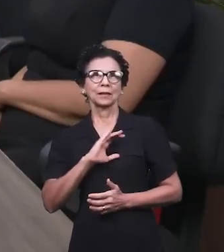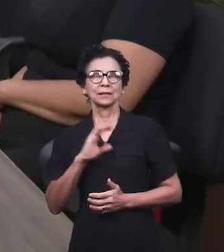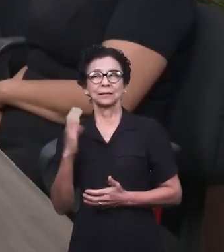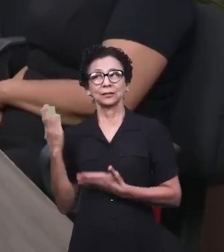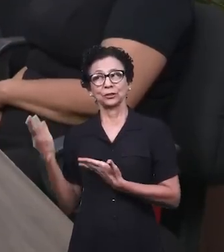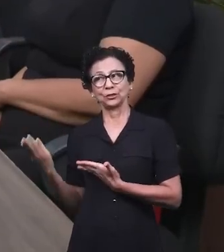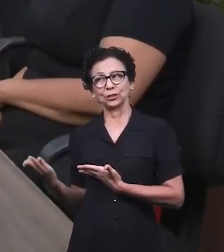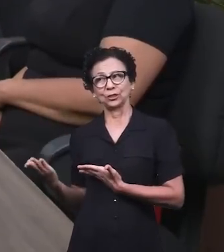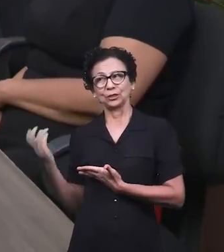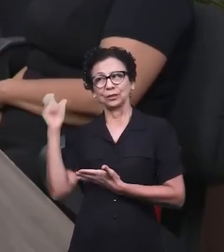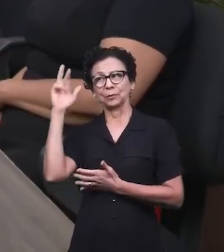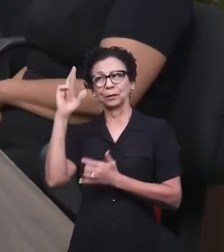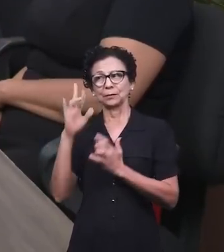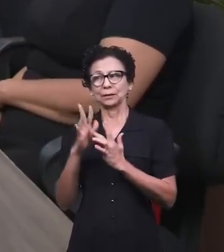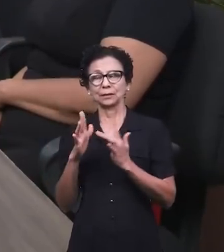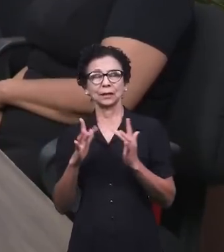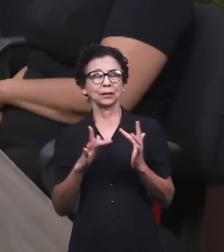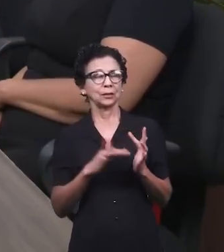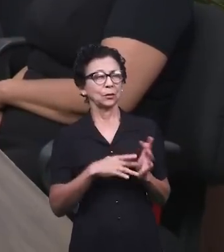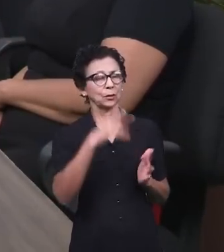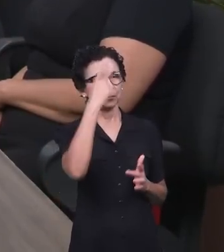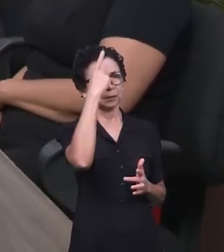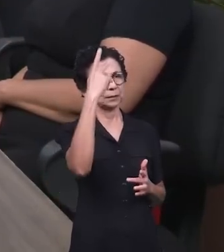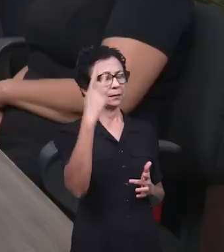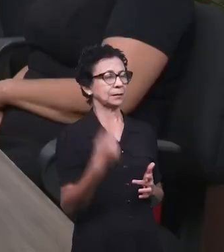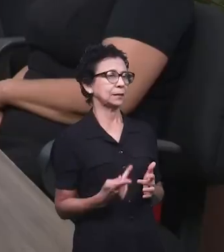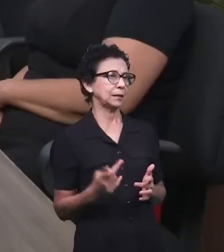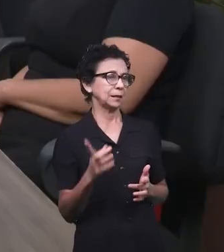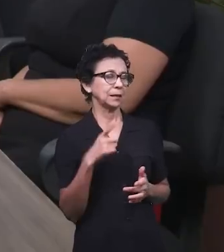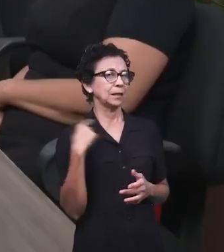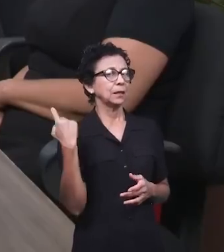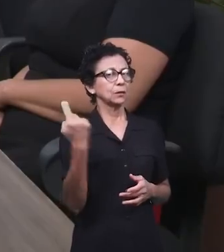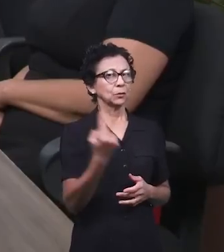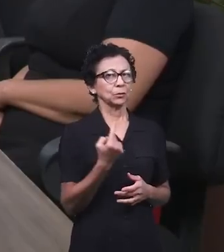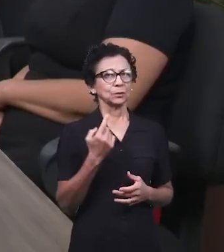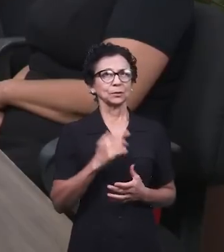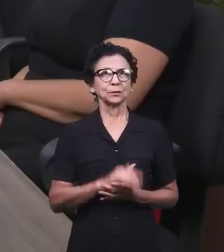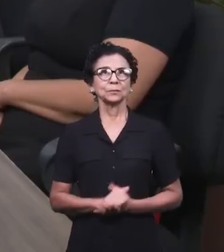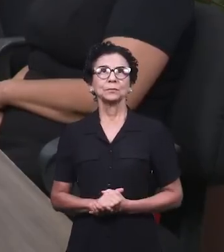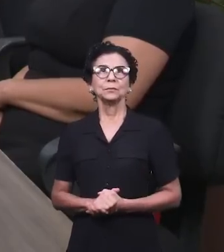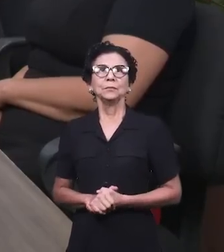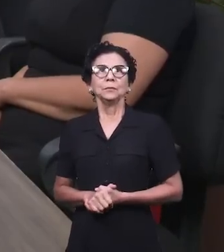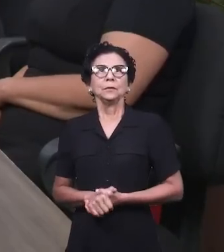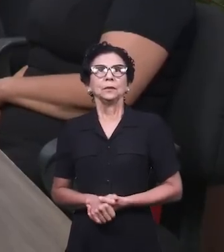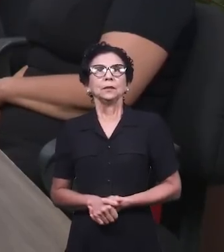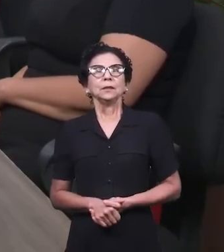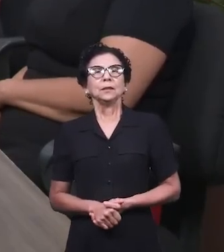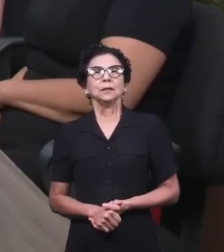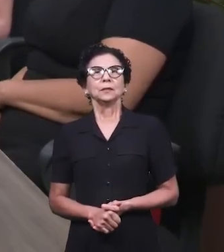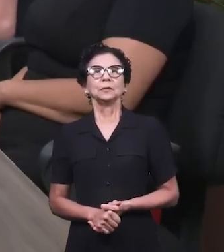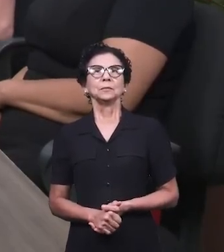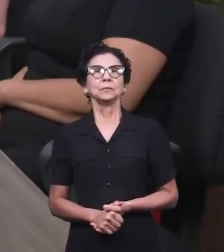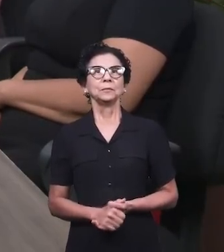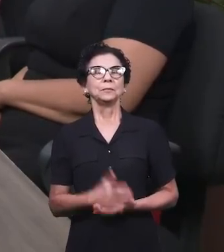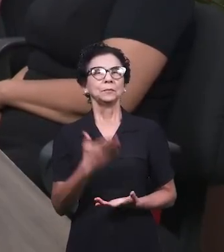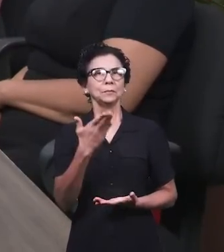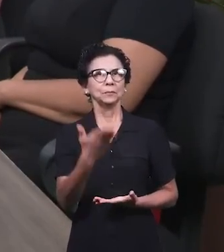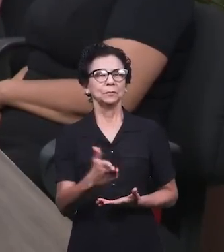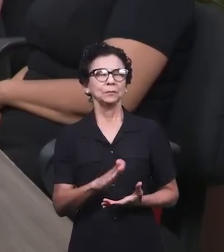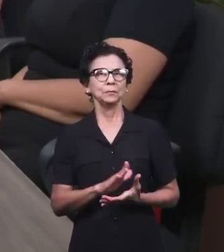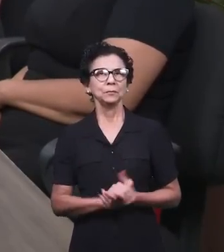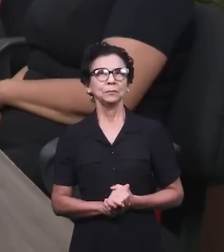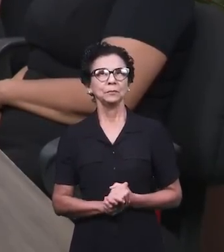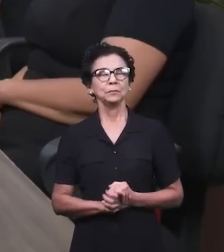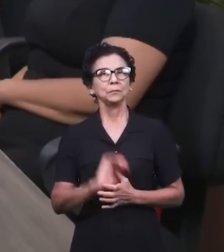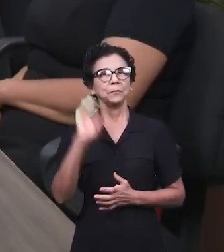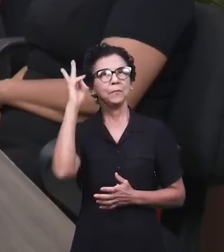Cidinha. A paz do Senhor, Priscila. A paz do Senhor Jesus a todos os nossos irmãos. Amém. Nós estamos também com a nossa irmã